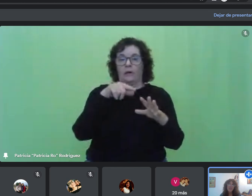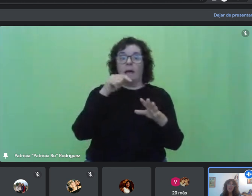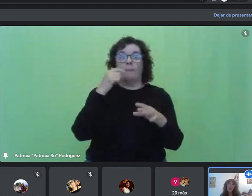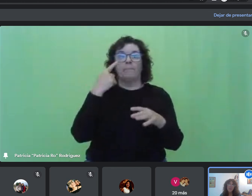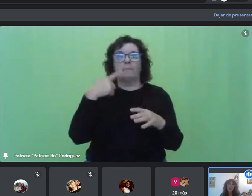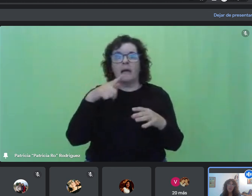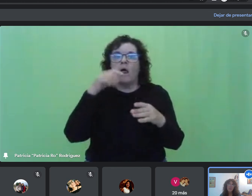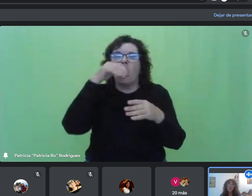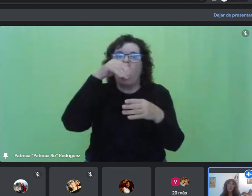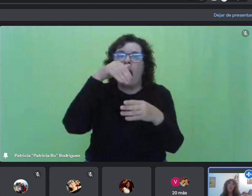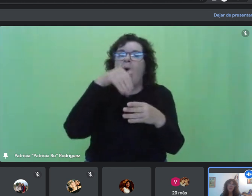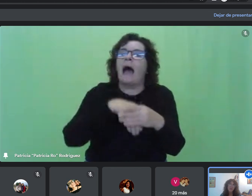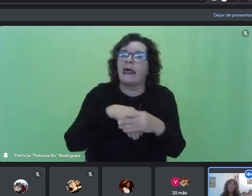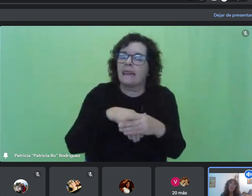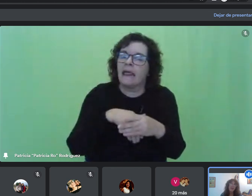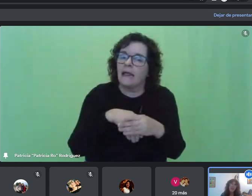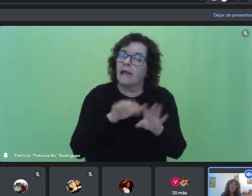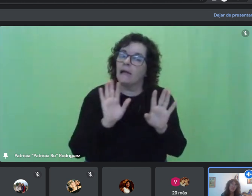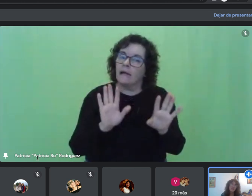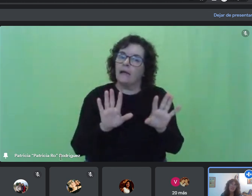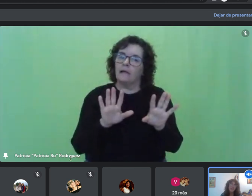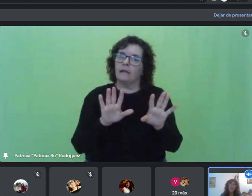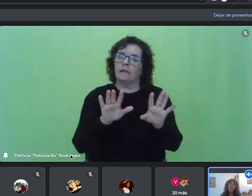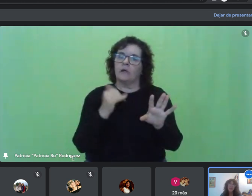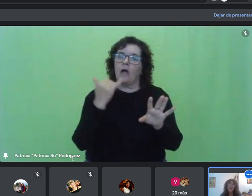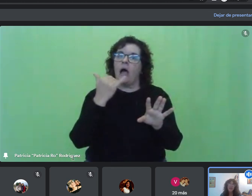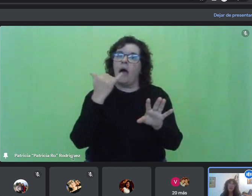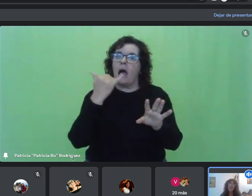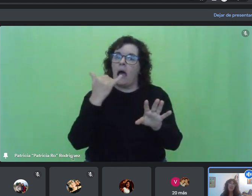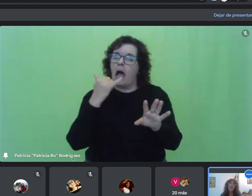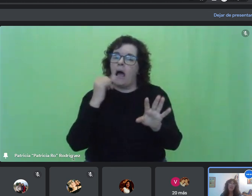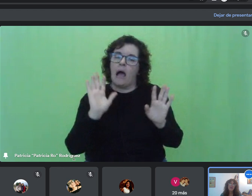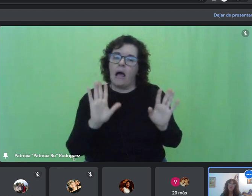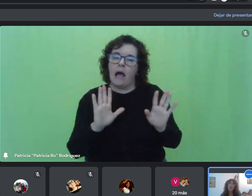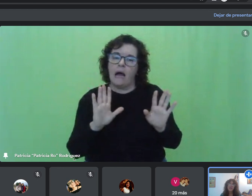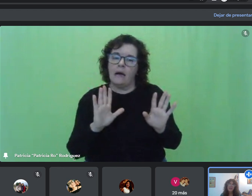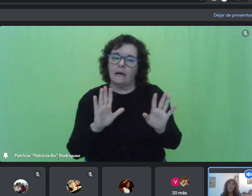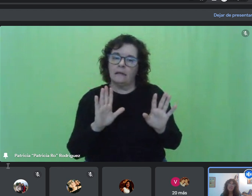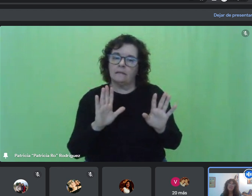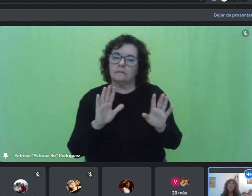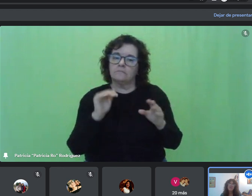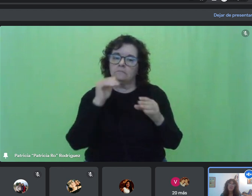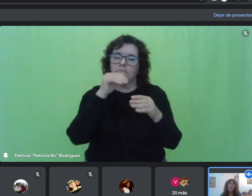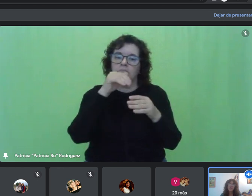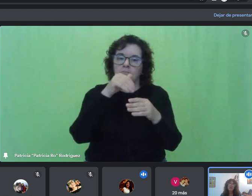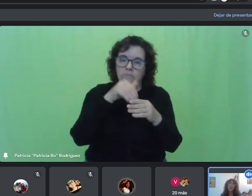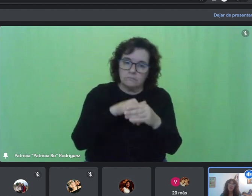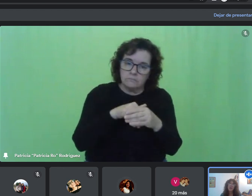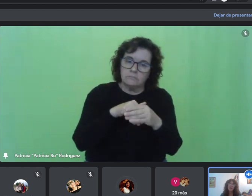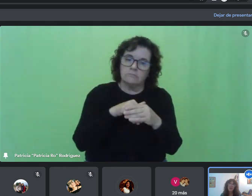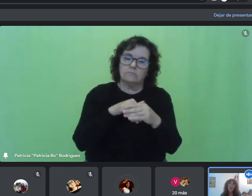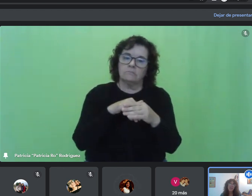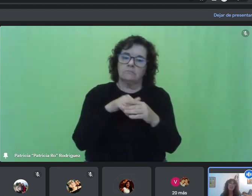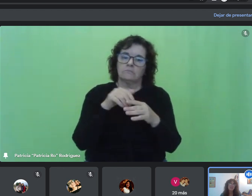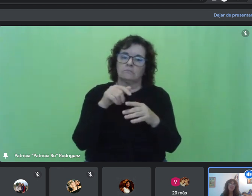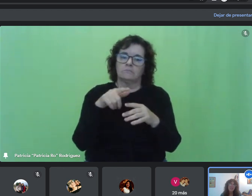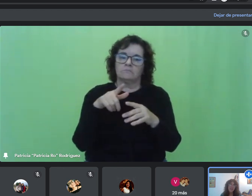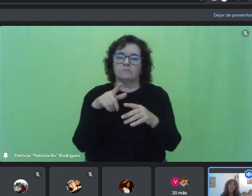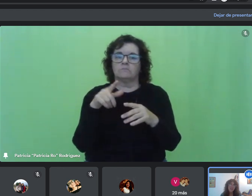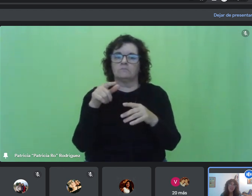que fijar, por ejemplo, en Human Agency y en Related Information and